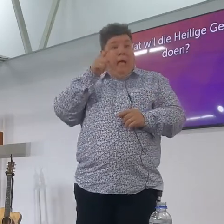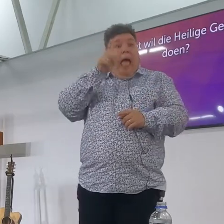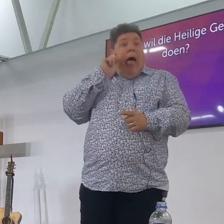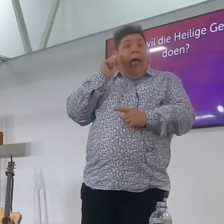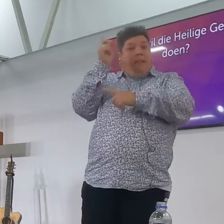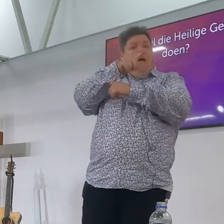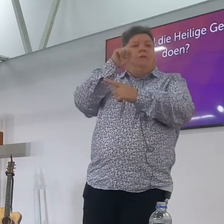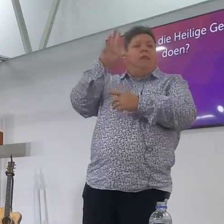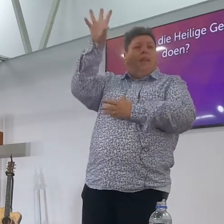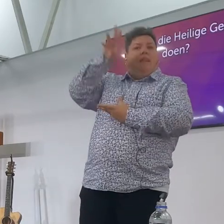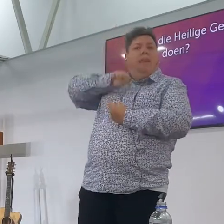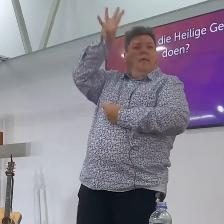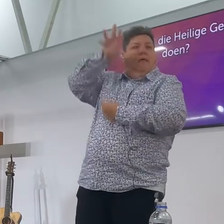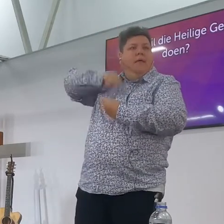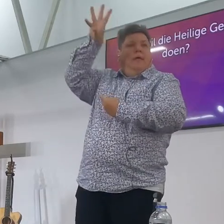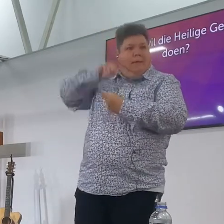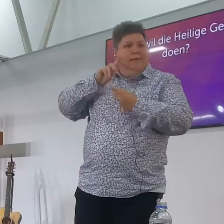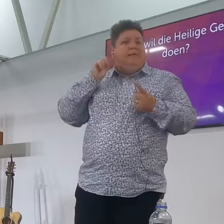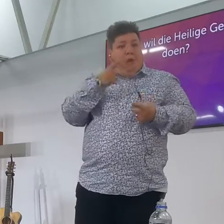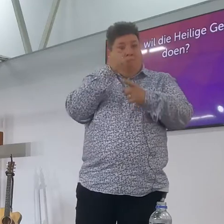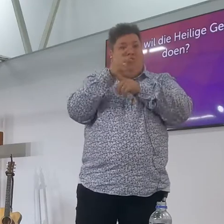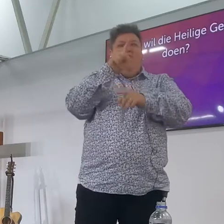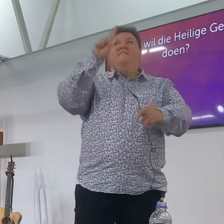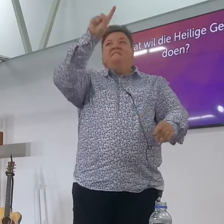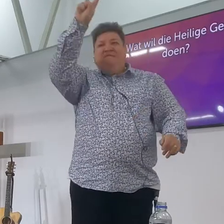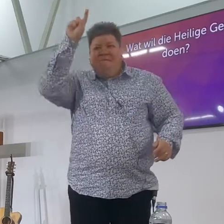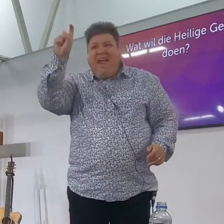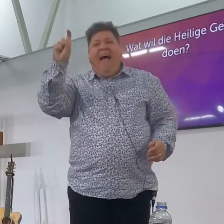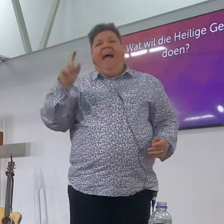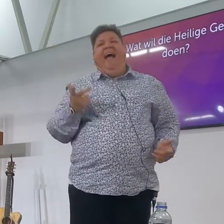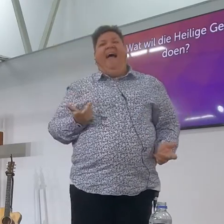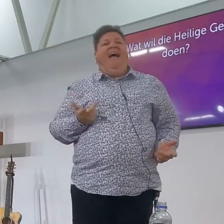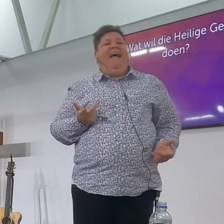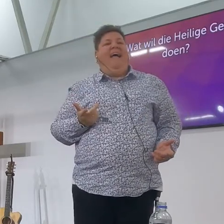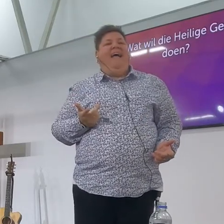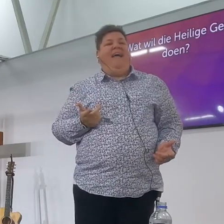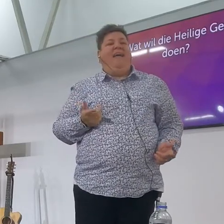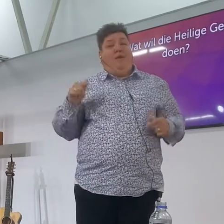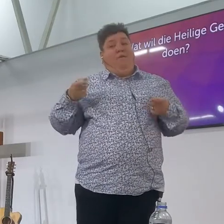lei. Dis so maklik soos dit. En